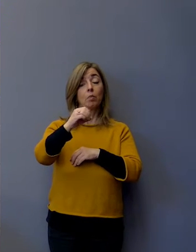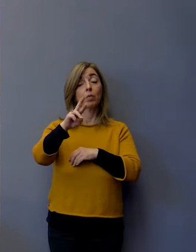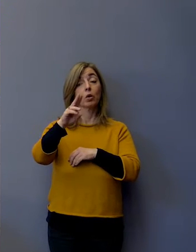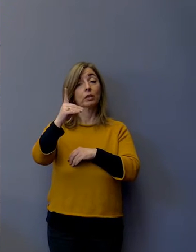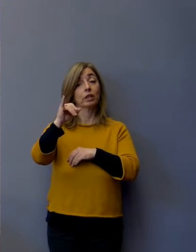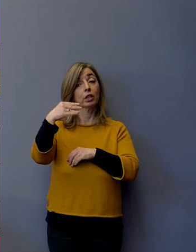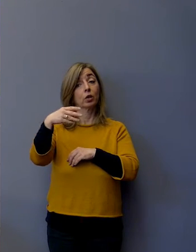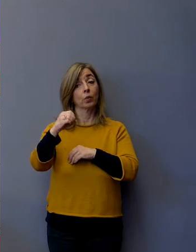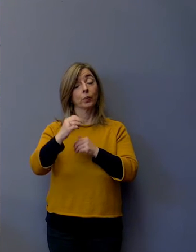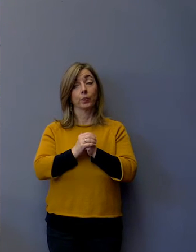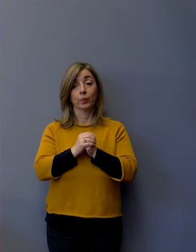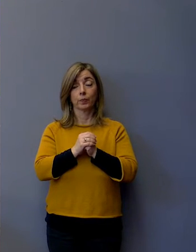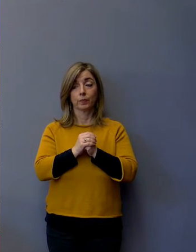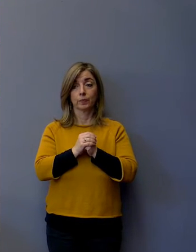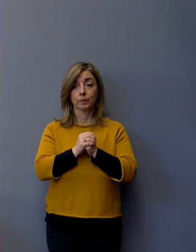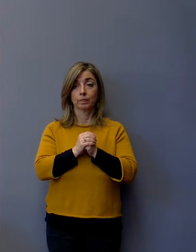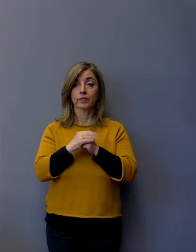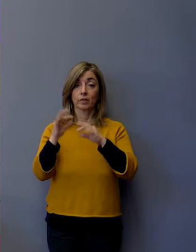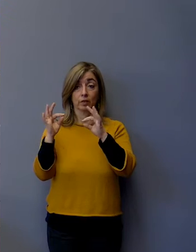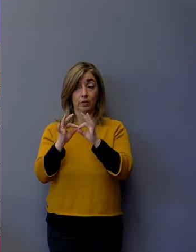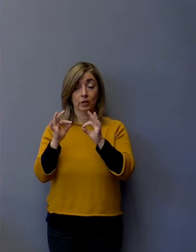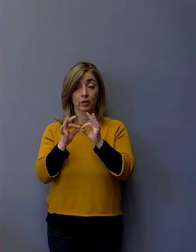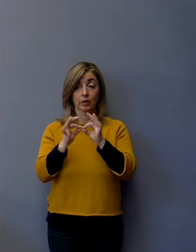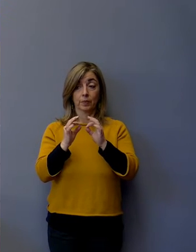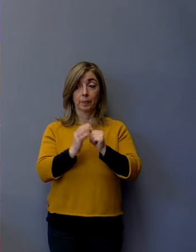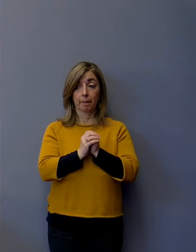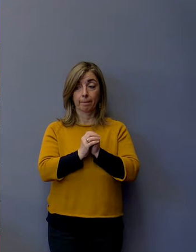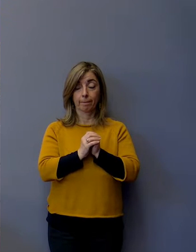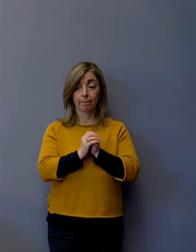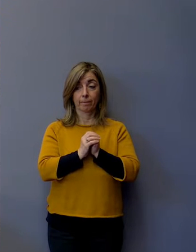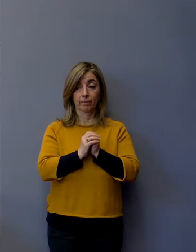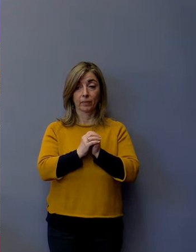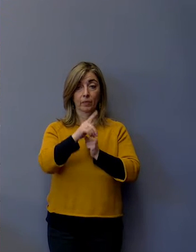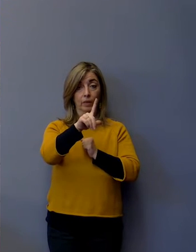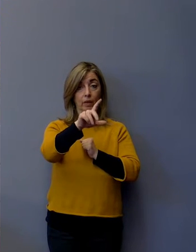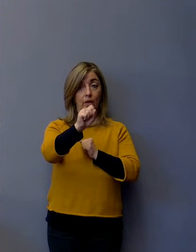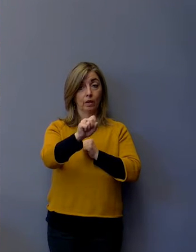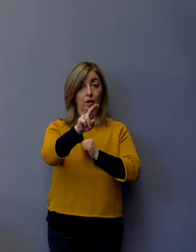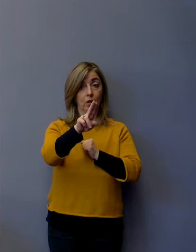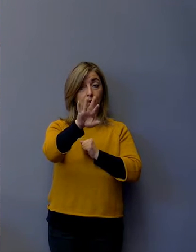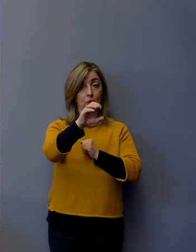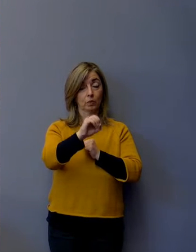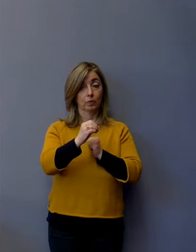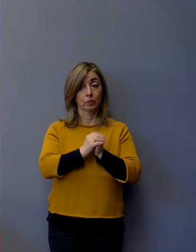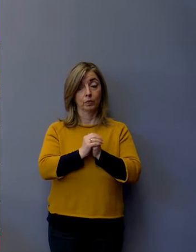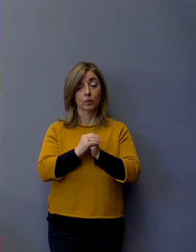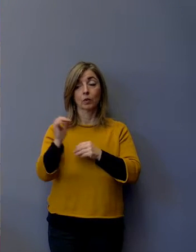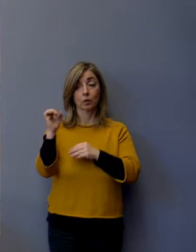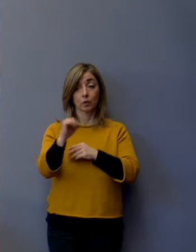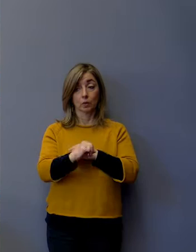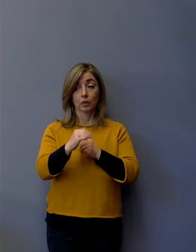immordino favorevole consigliera laura contraria